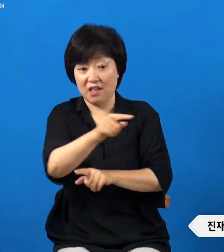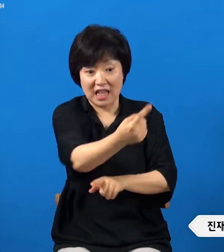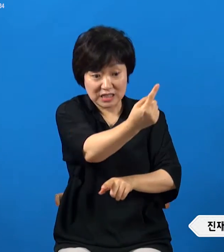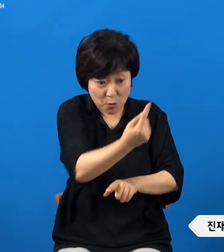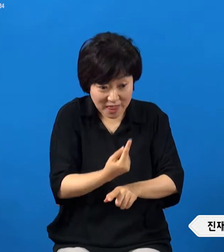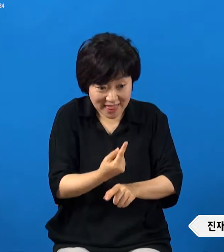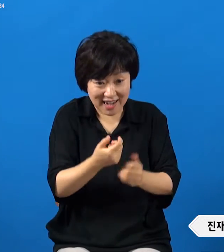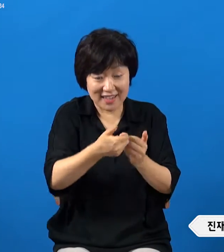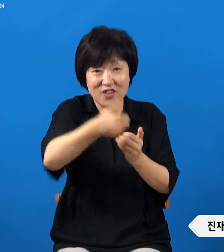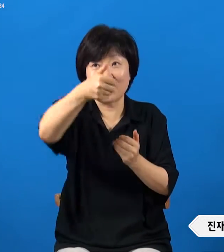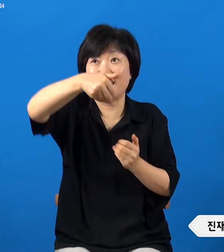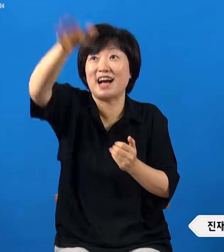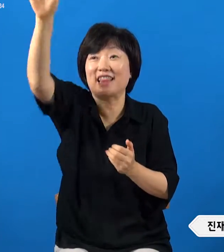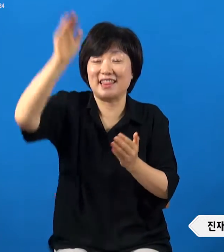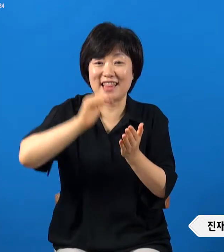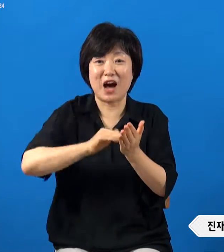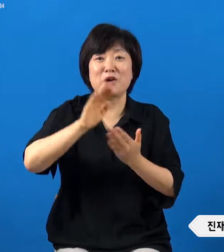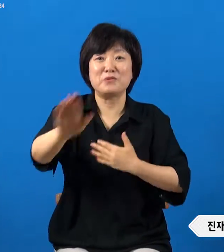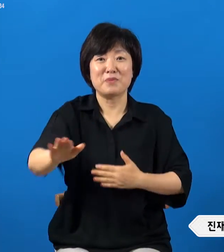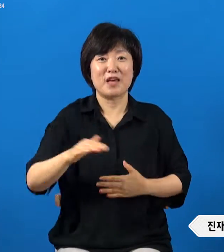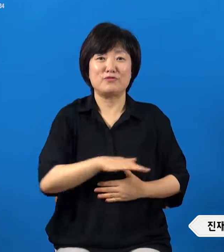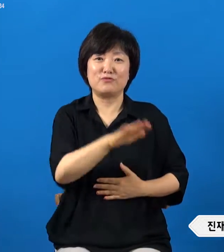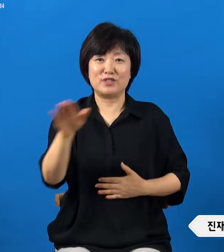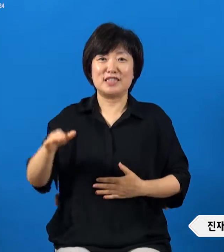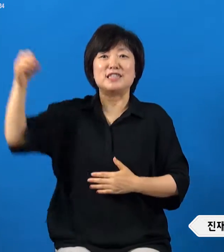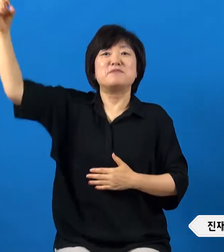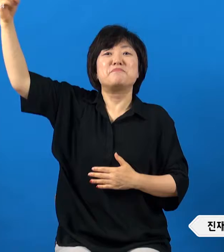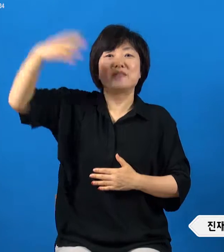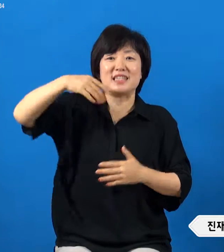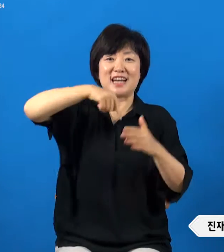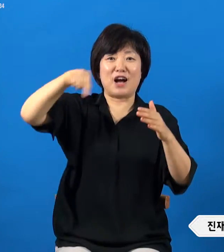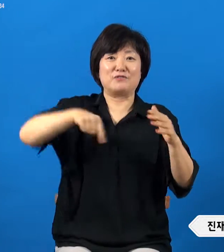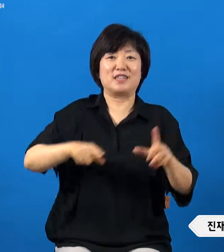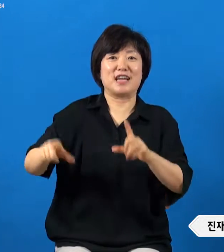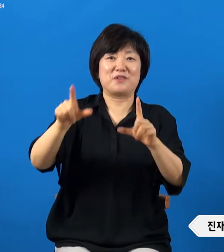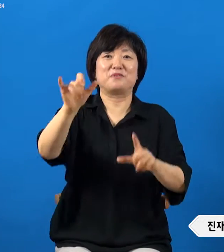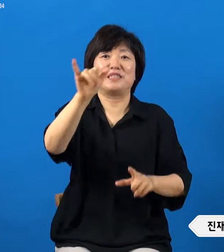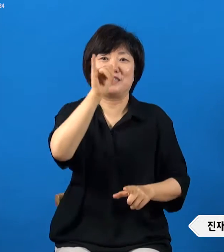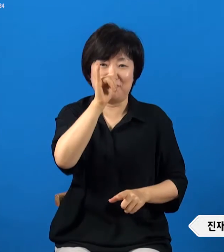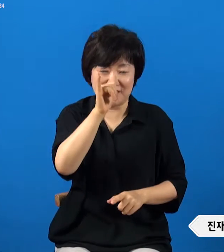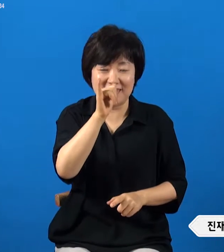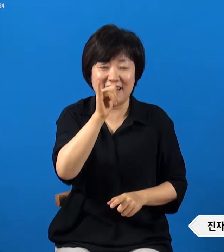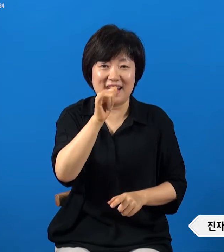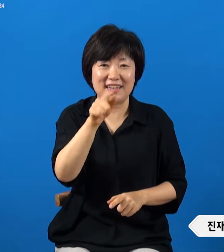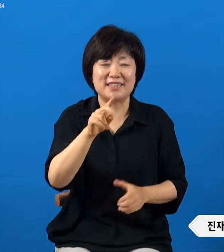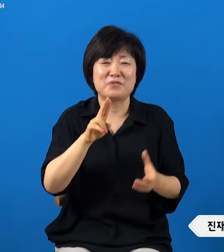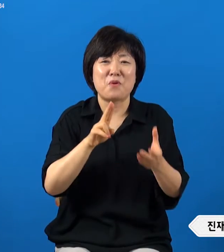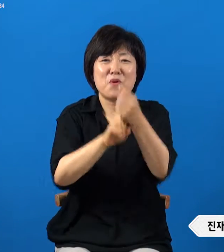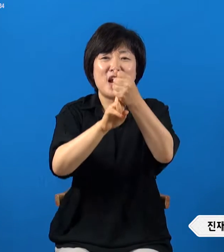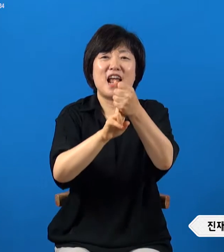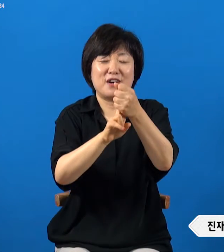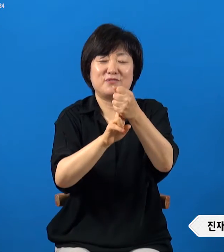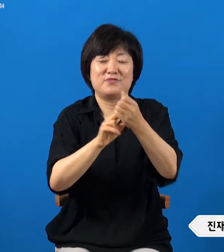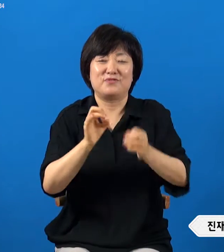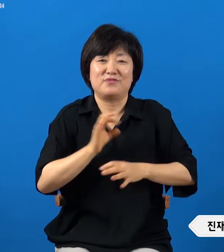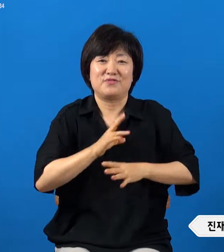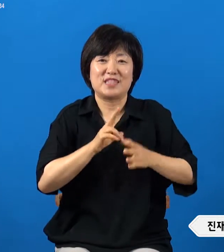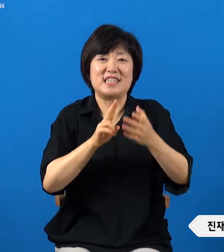떠나고 난 지금 우리는 빛 가운데 있습니다. 그 놀라운 기적의